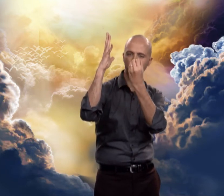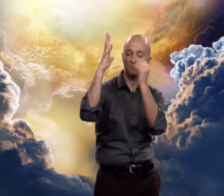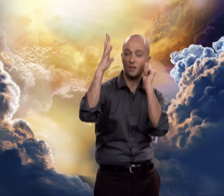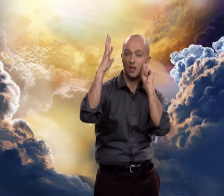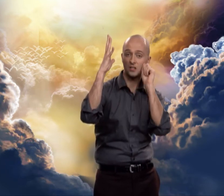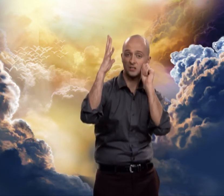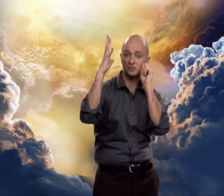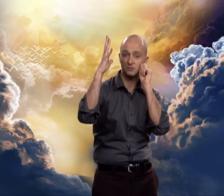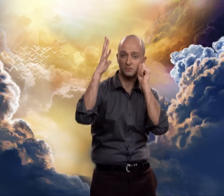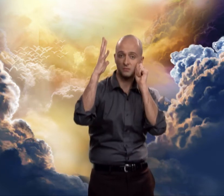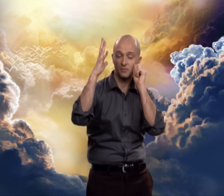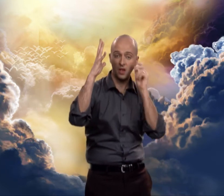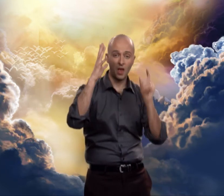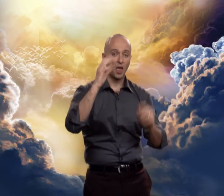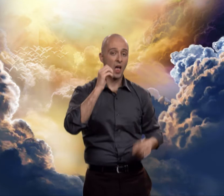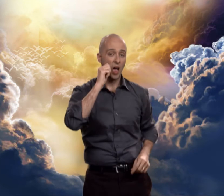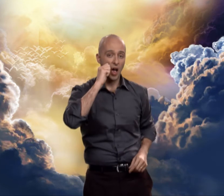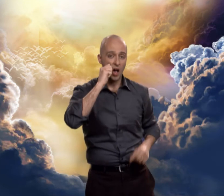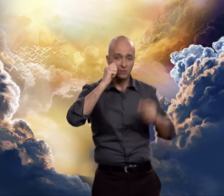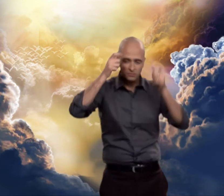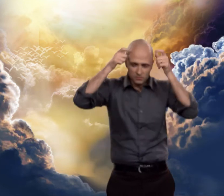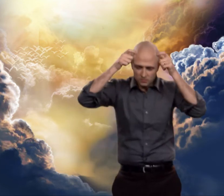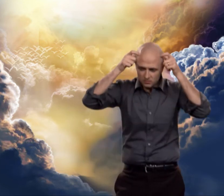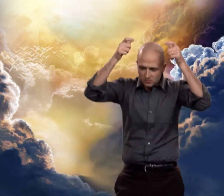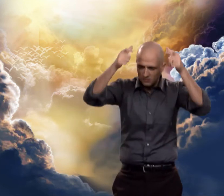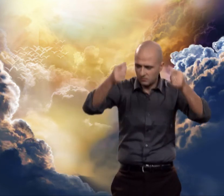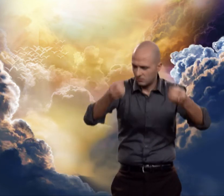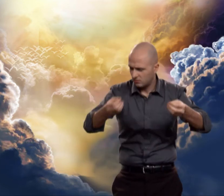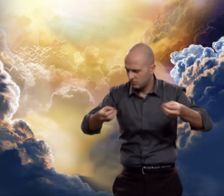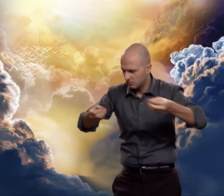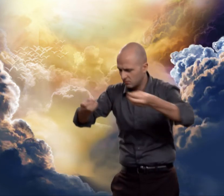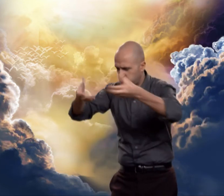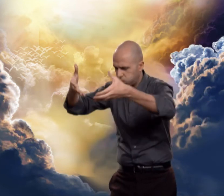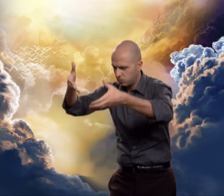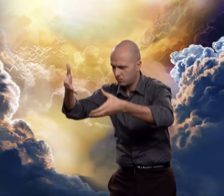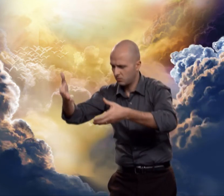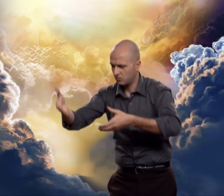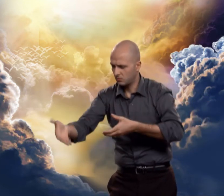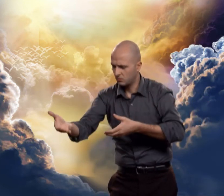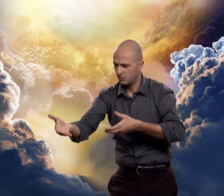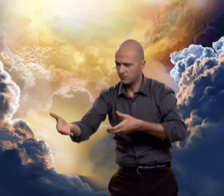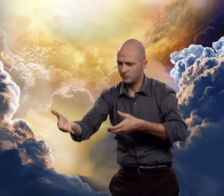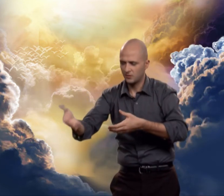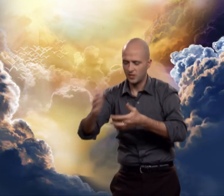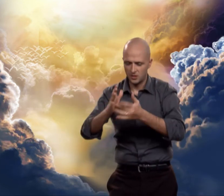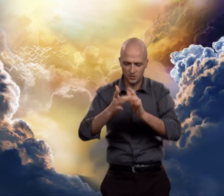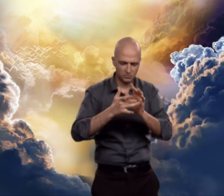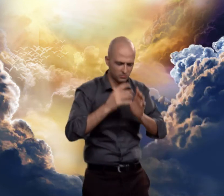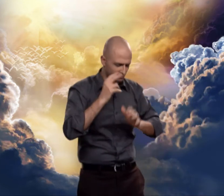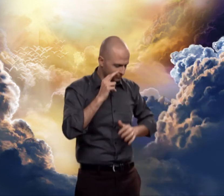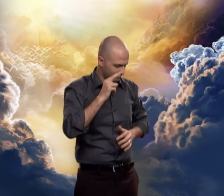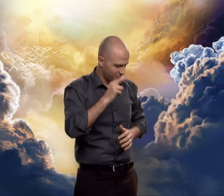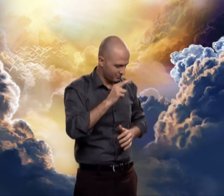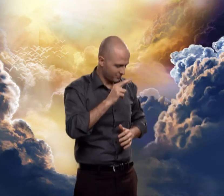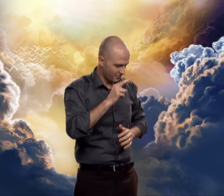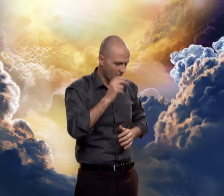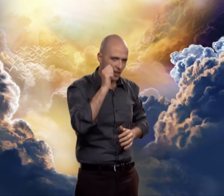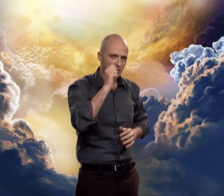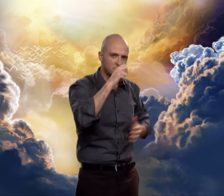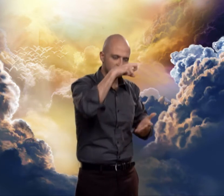foi encontrada em suas bocas. São imaculados diante de Deus. Nunca mais terão fome, nunca mais terão sede.